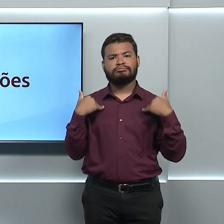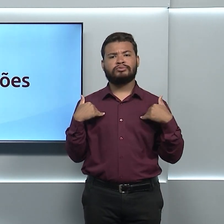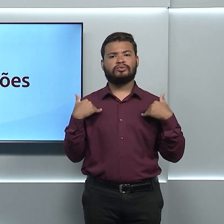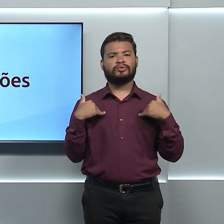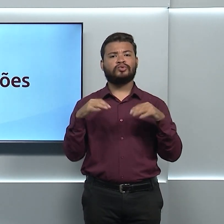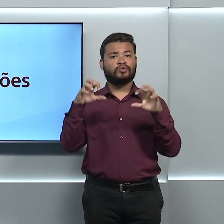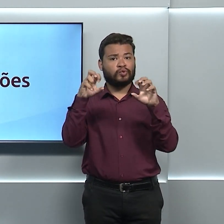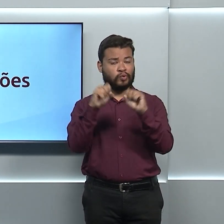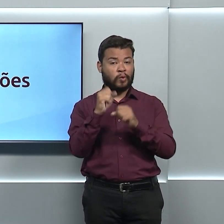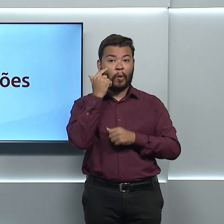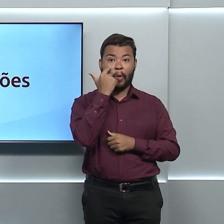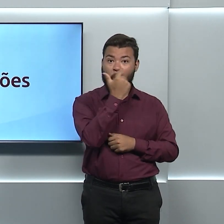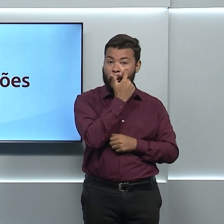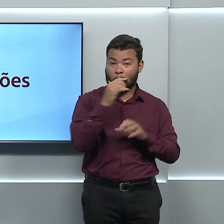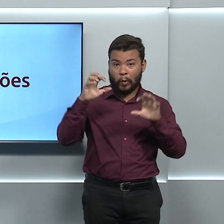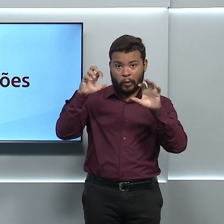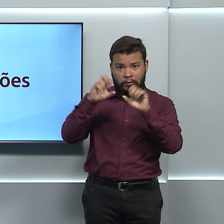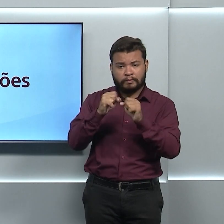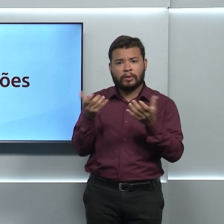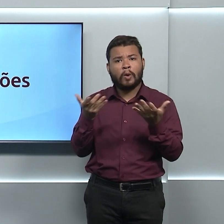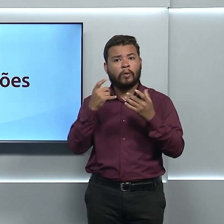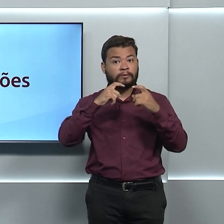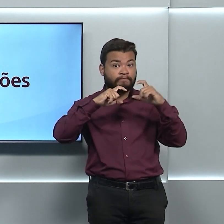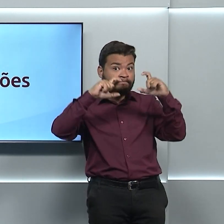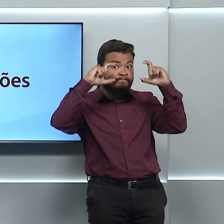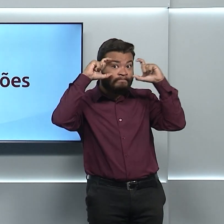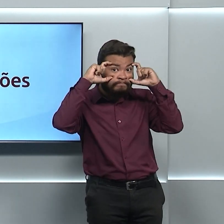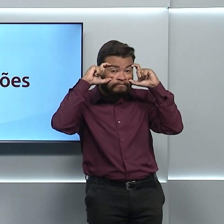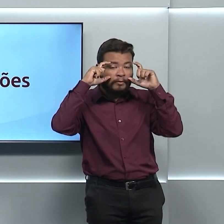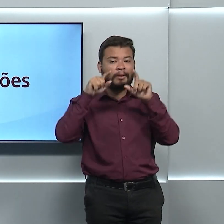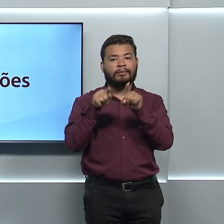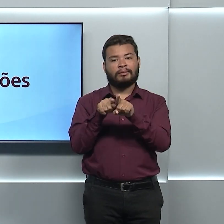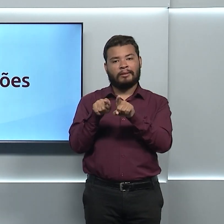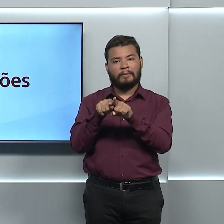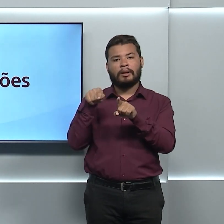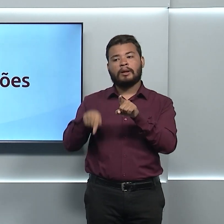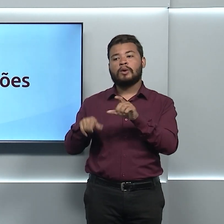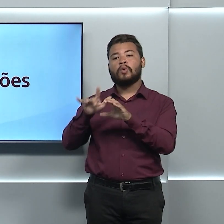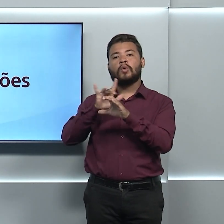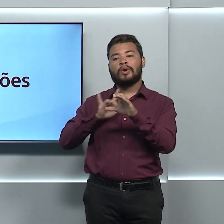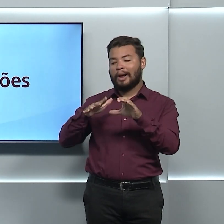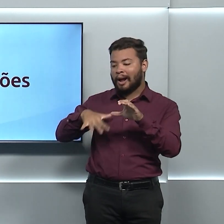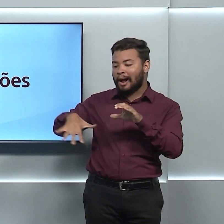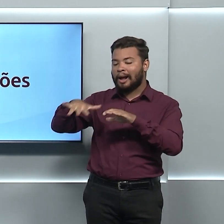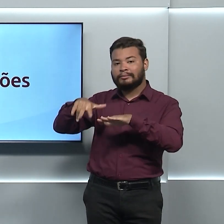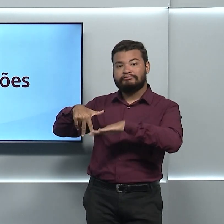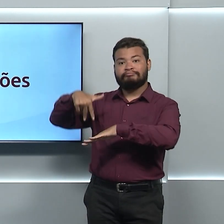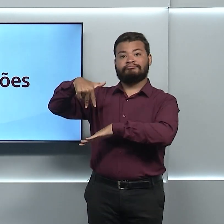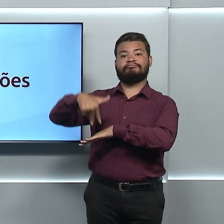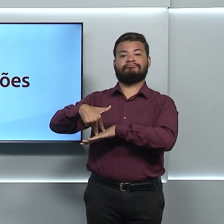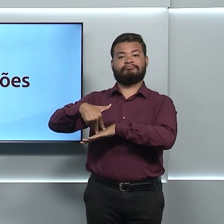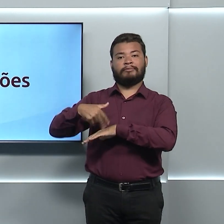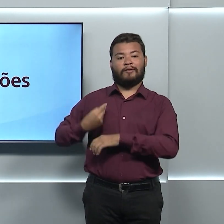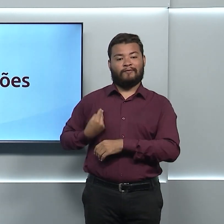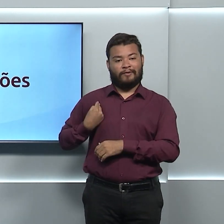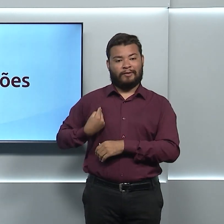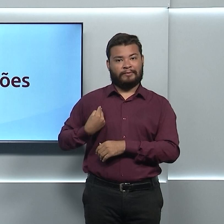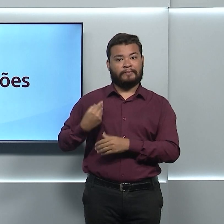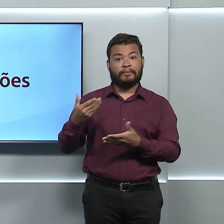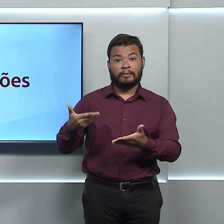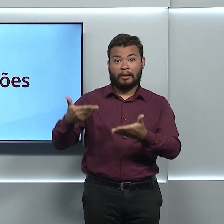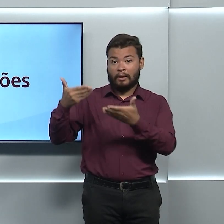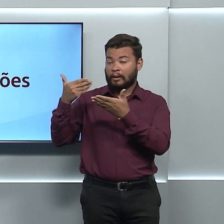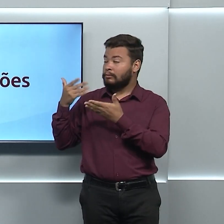também escuros. Hoje uso um óculos de grau e estou de pé no cenário do Conexões. Atrás de mim há